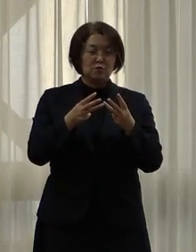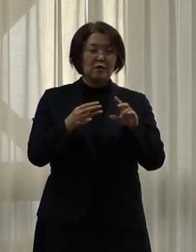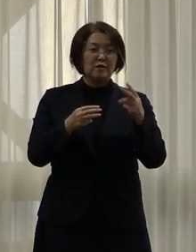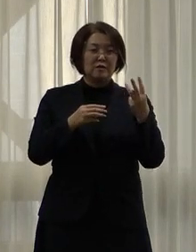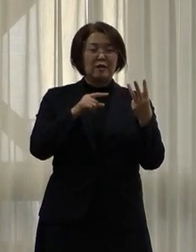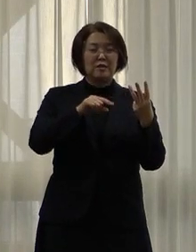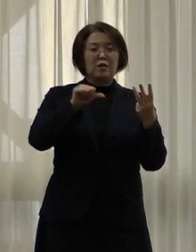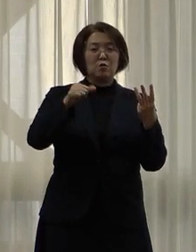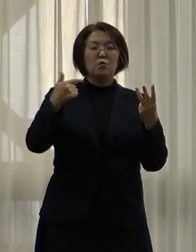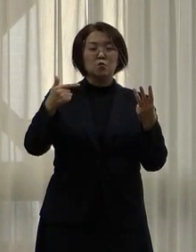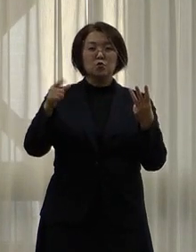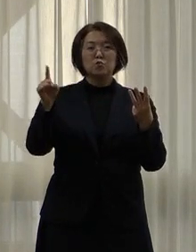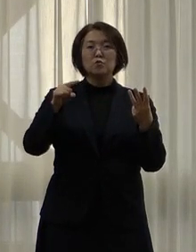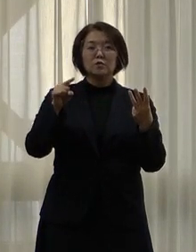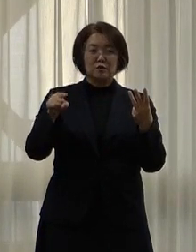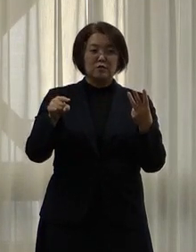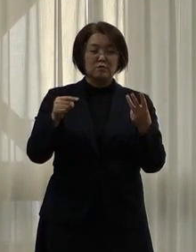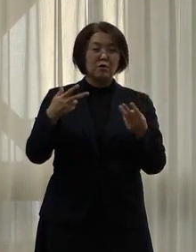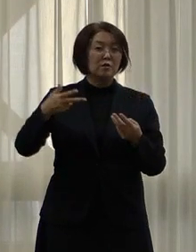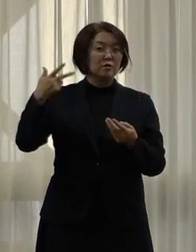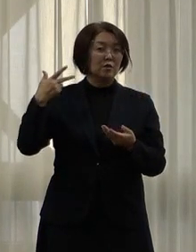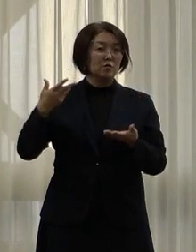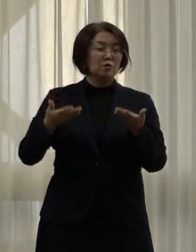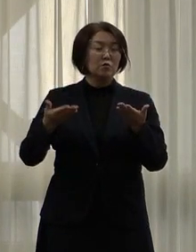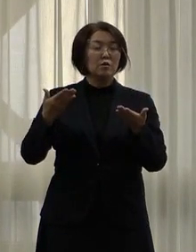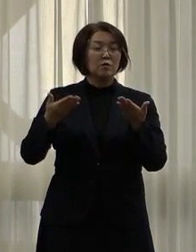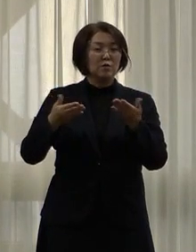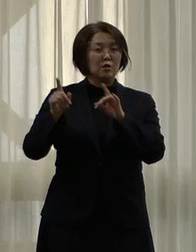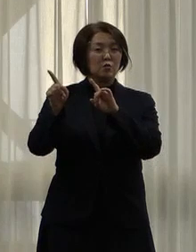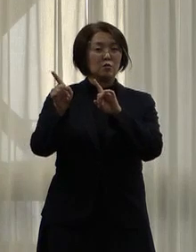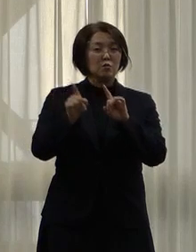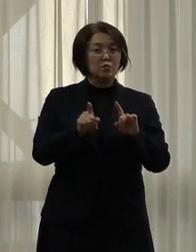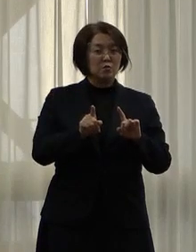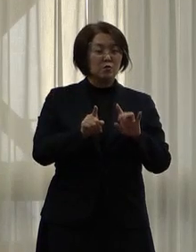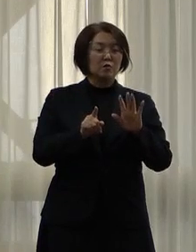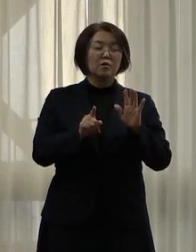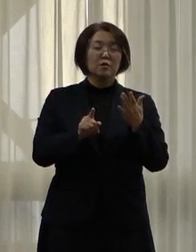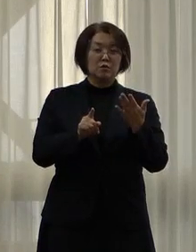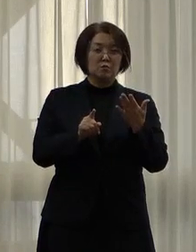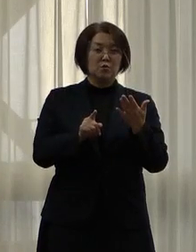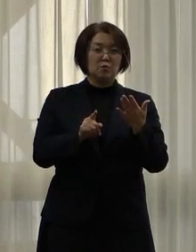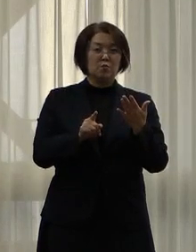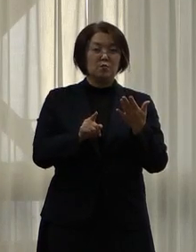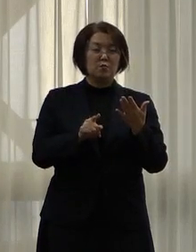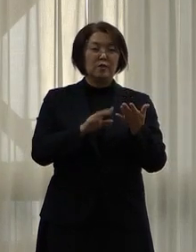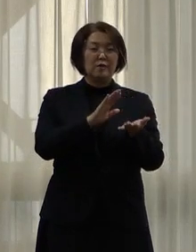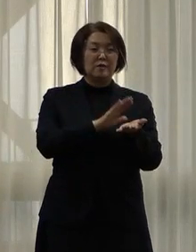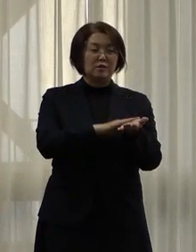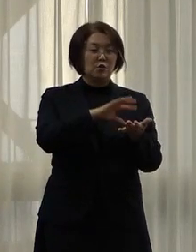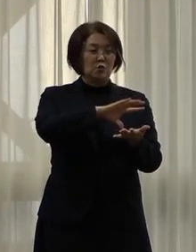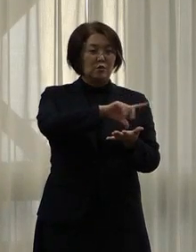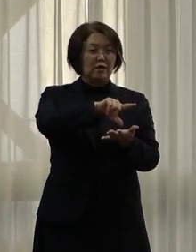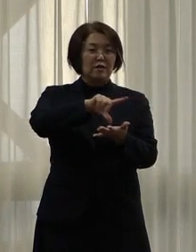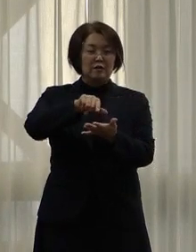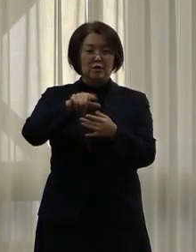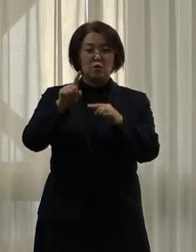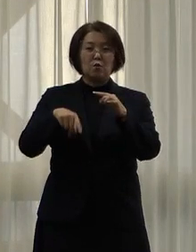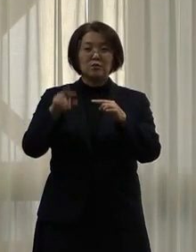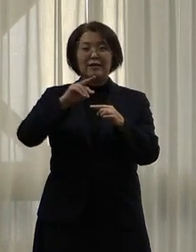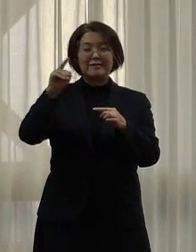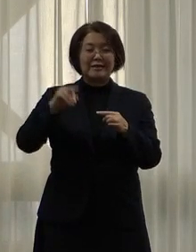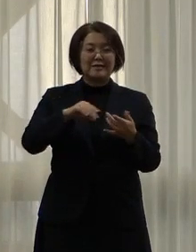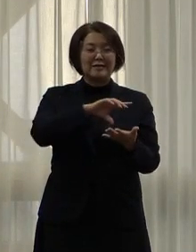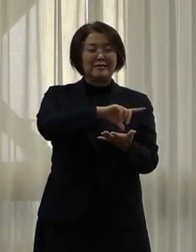で、前週よりは数字はかなり下がったかと思うんですが、各、医療圏ごと、各厚生センターごと